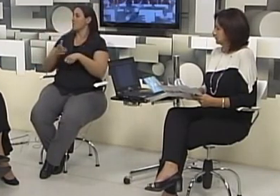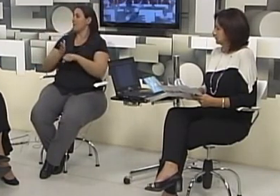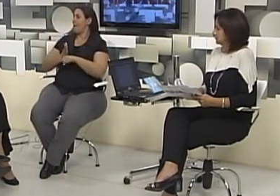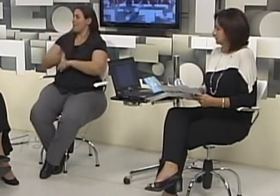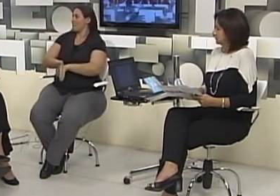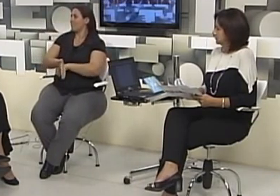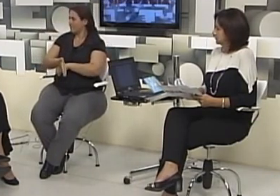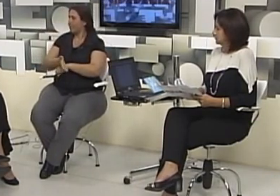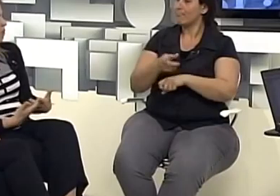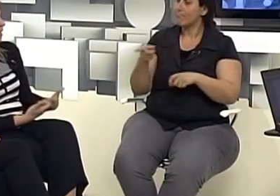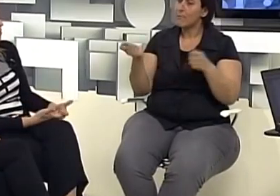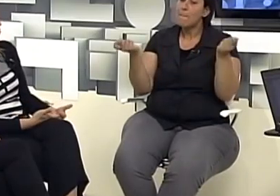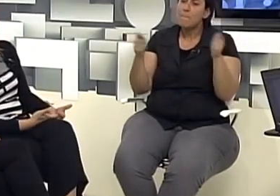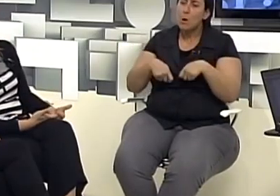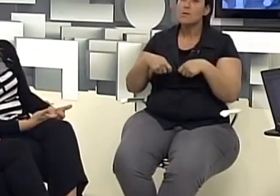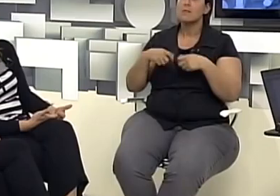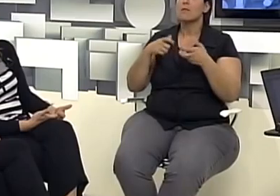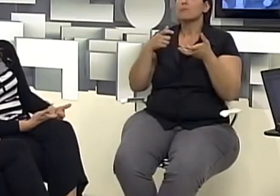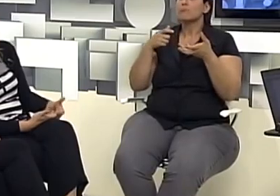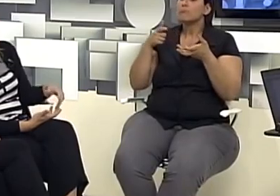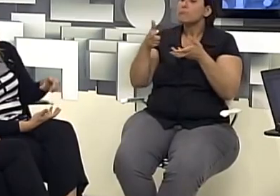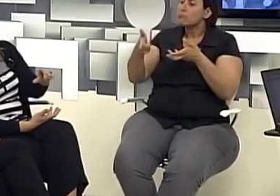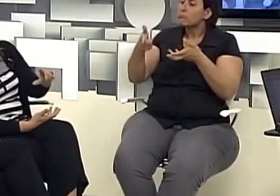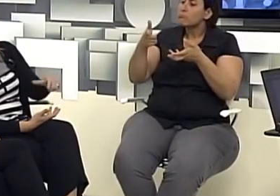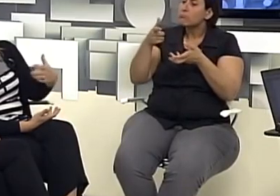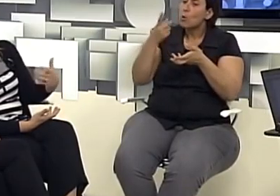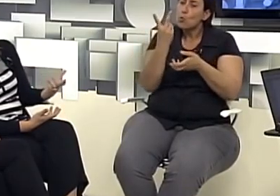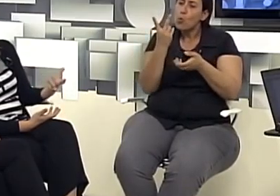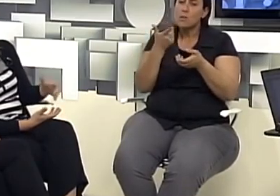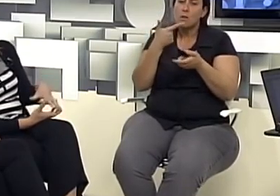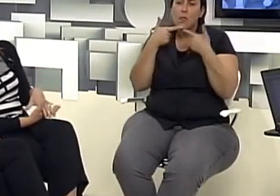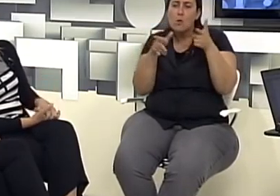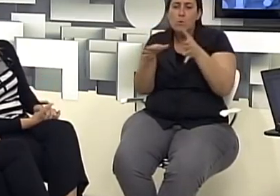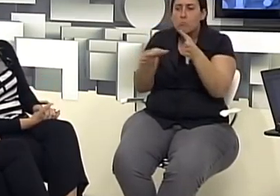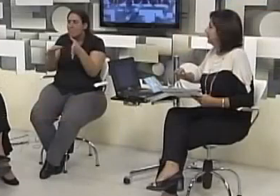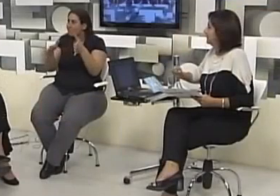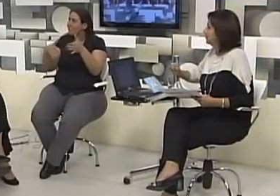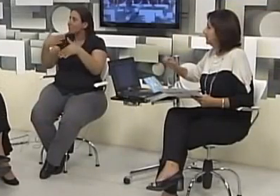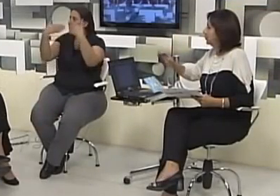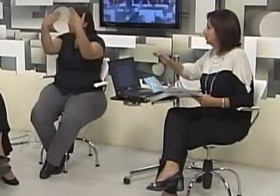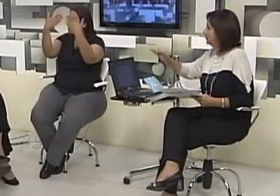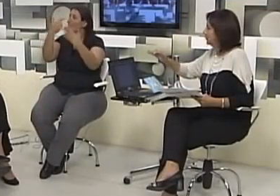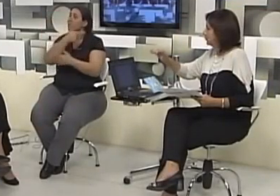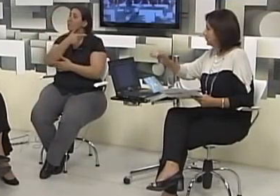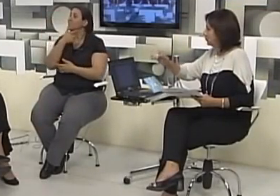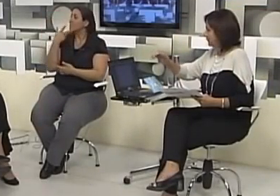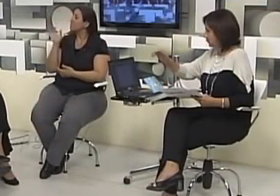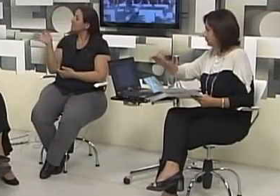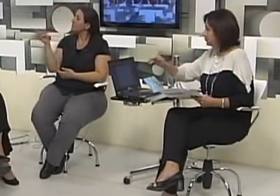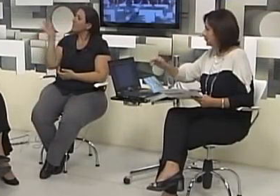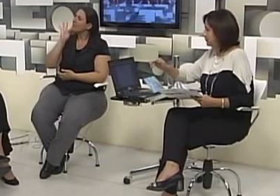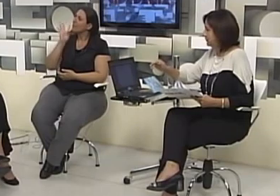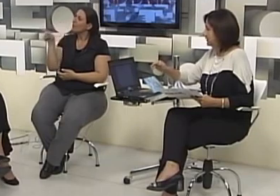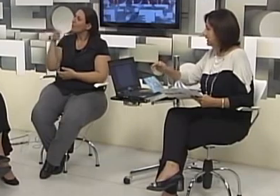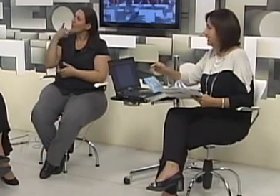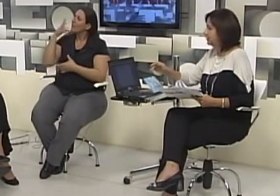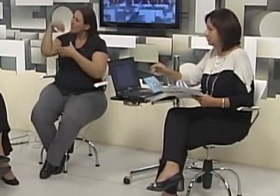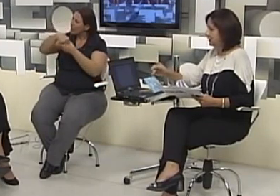que é essas línguas e como é que o seu filho vai poder ter um melhor desenvolvimento. E bacana que tu estás falando que quando isso é discussão dentro